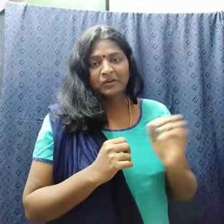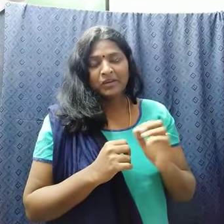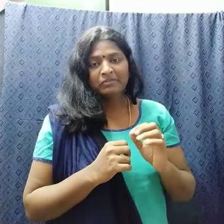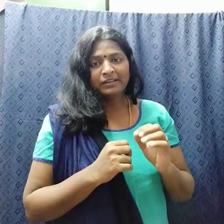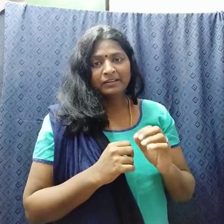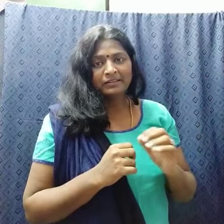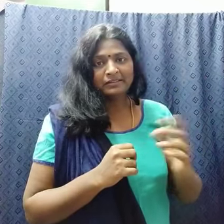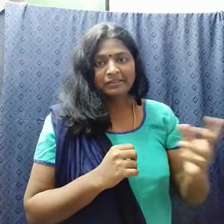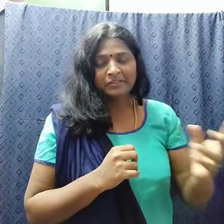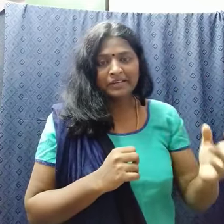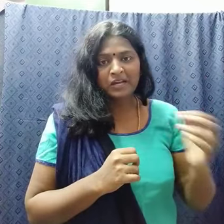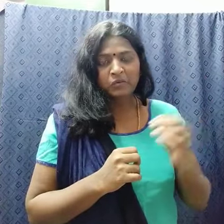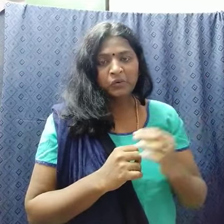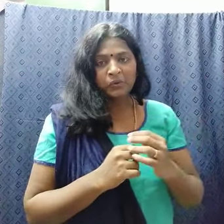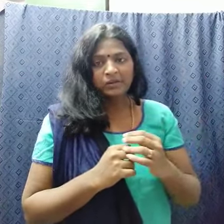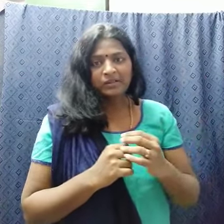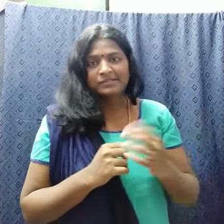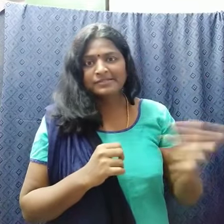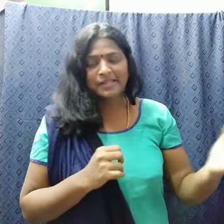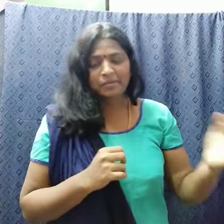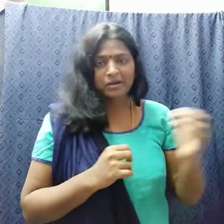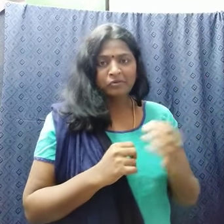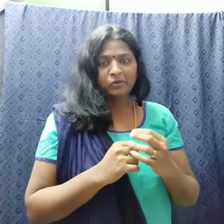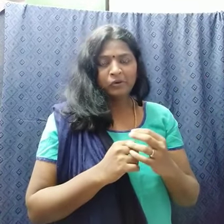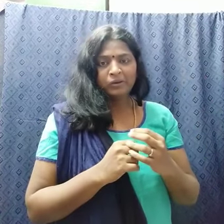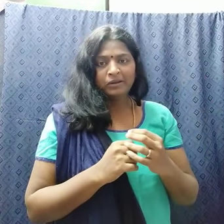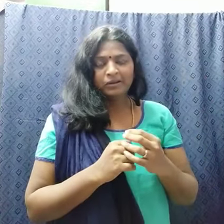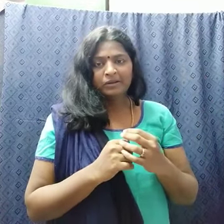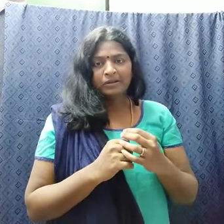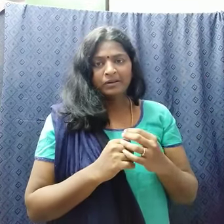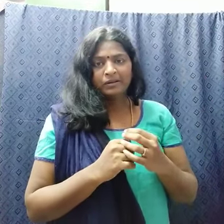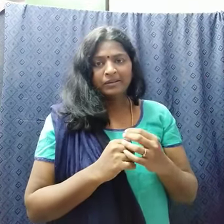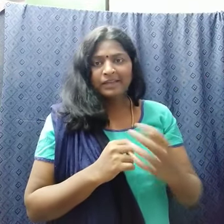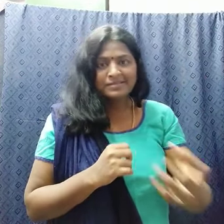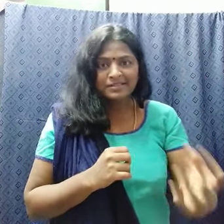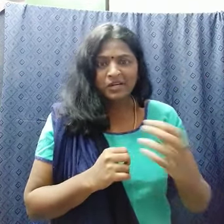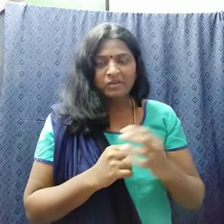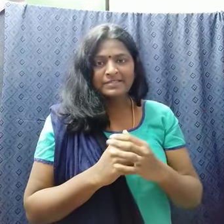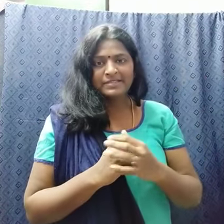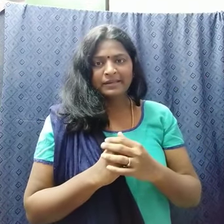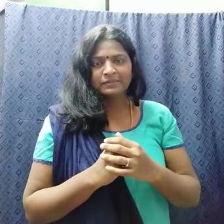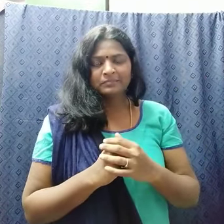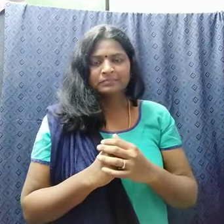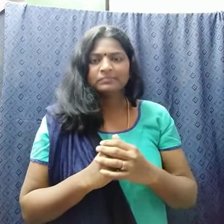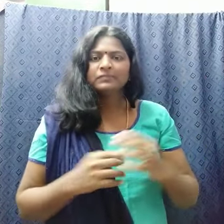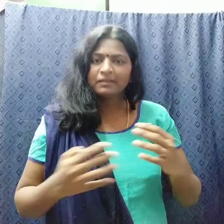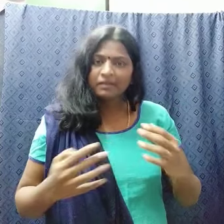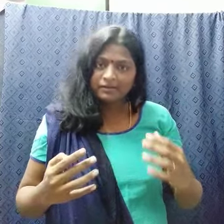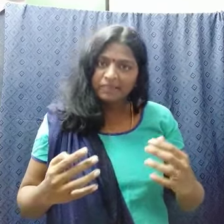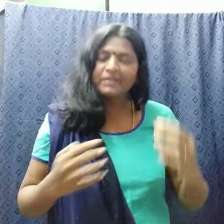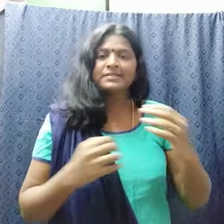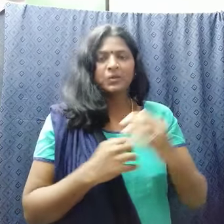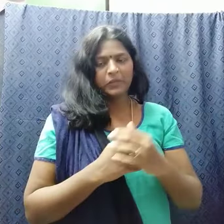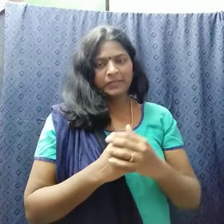ஓகேவா? கவர்னராவோ CMவோ தாசில்தாரோ வேலை செய்யல, கட்டட வேலை செய்யறவங்க,